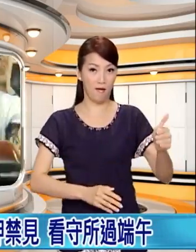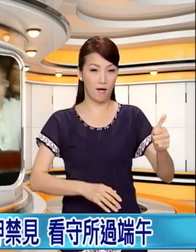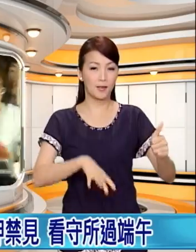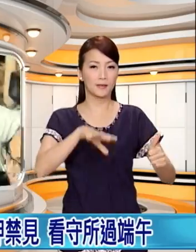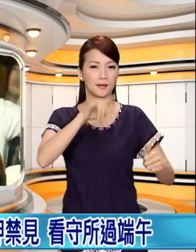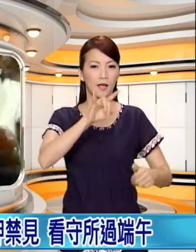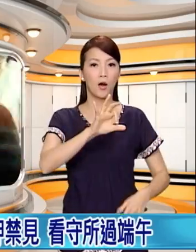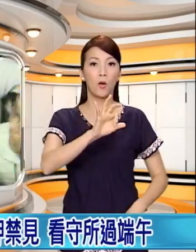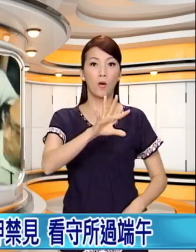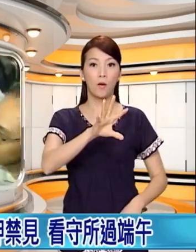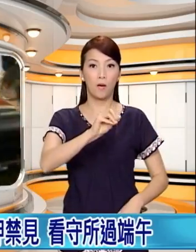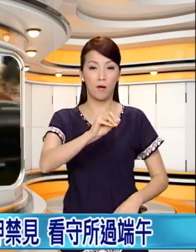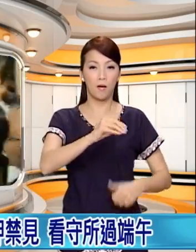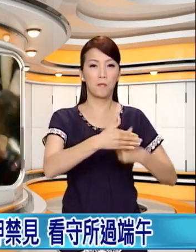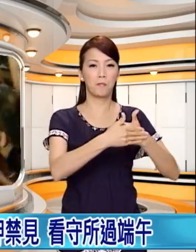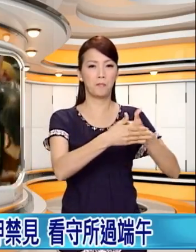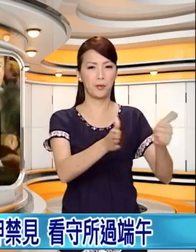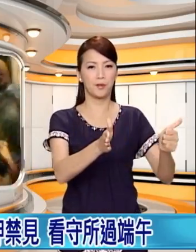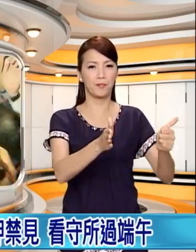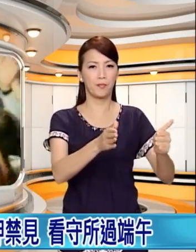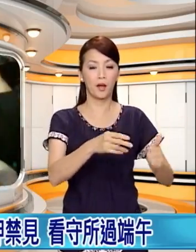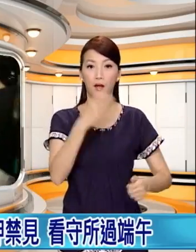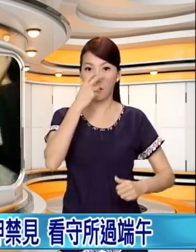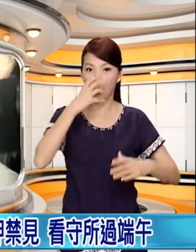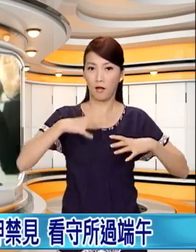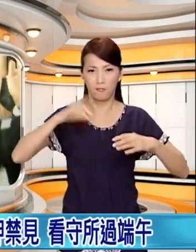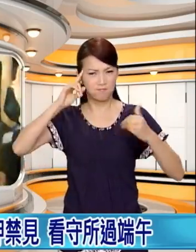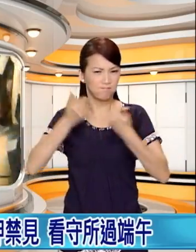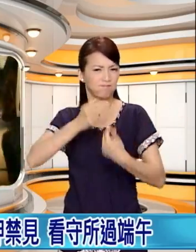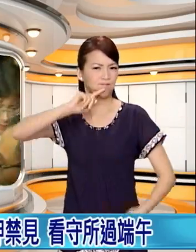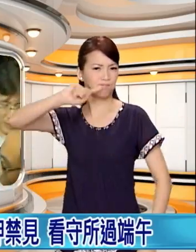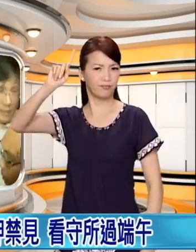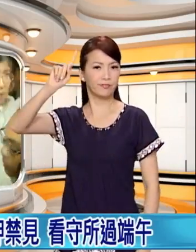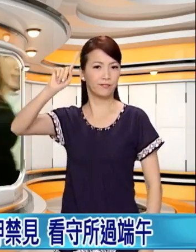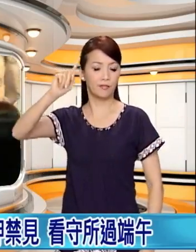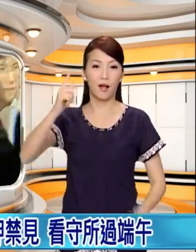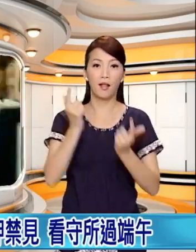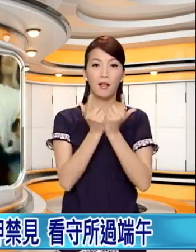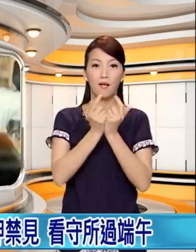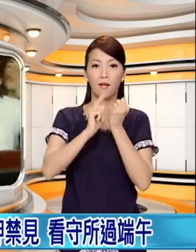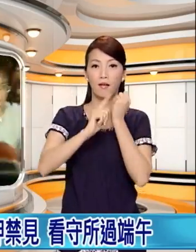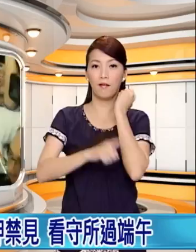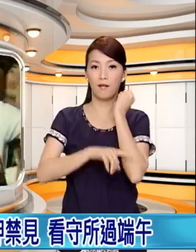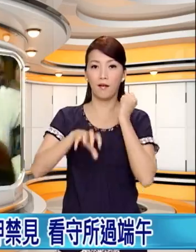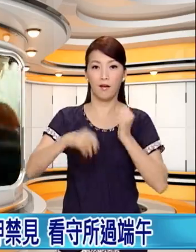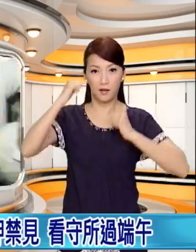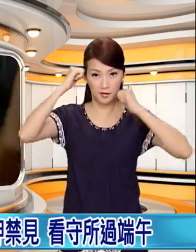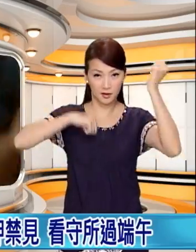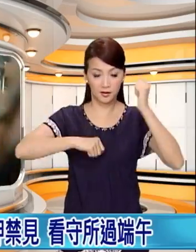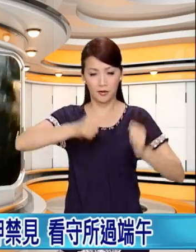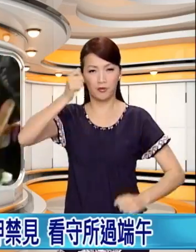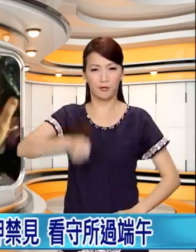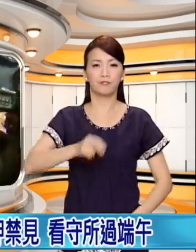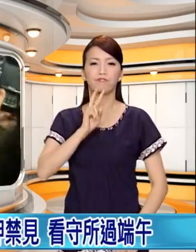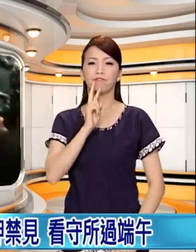保，但检方提出抗告，台北地方法院在今天凌晨裁定收押禁